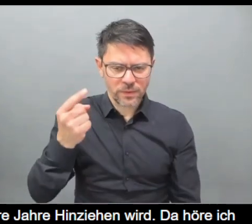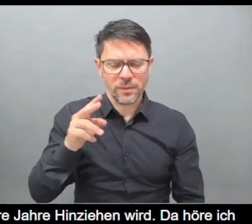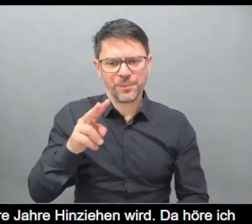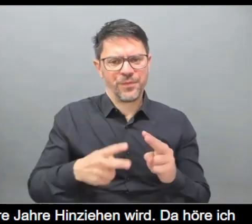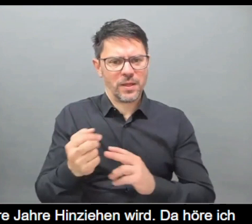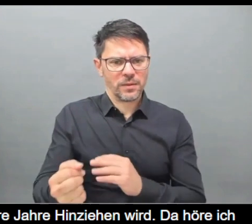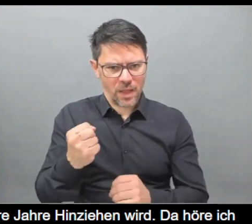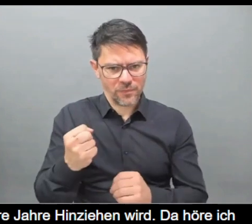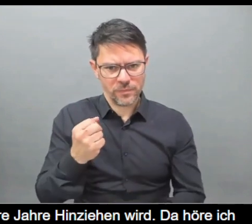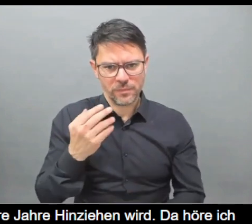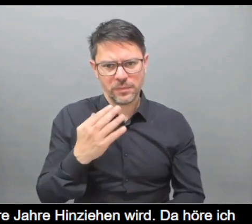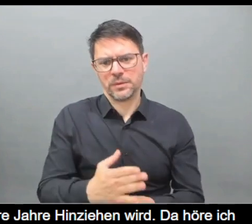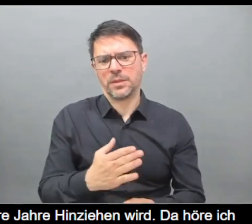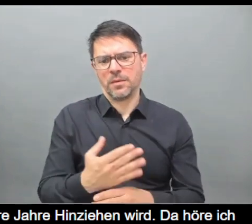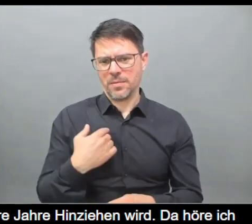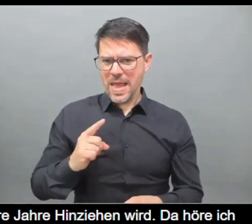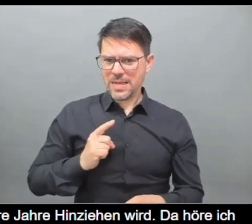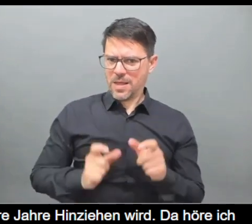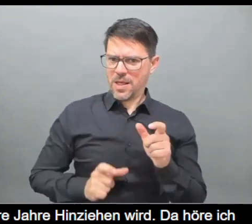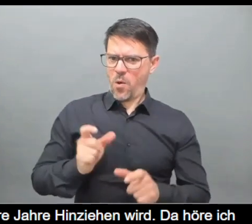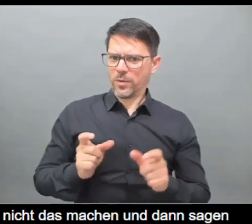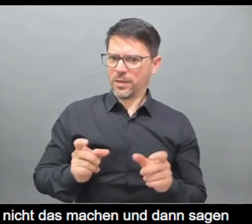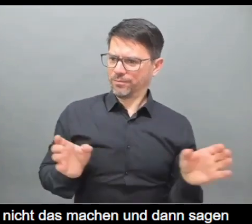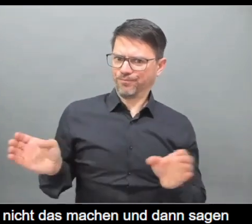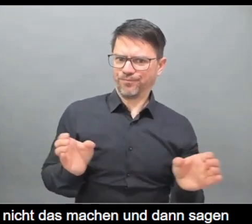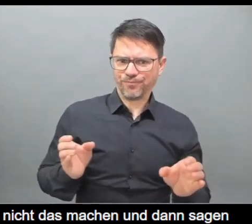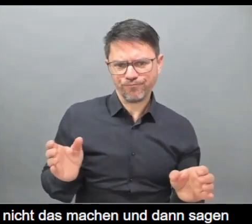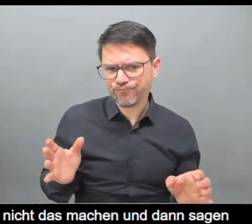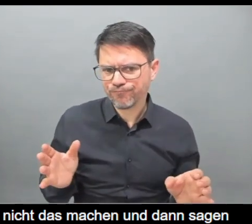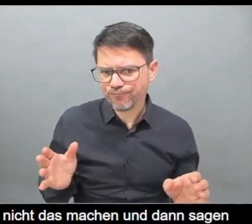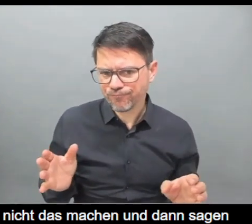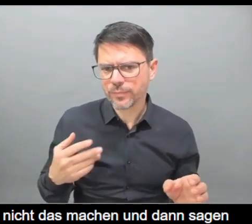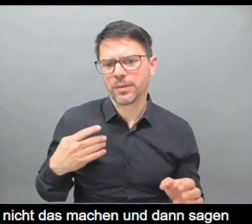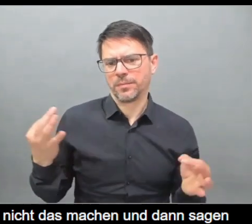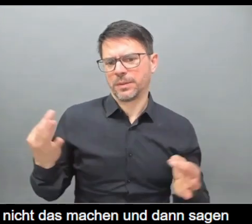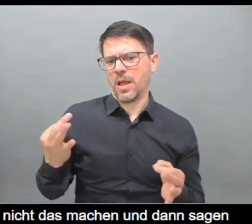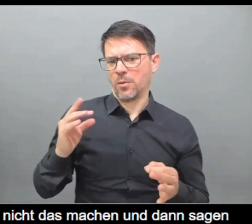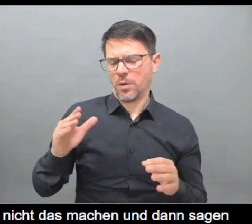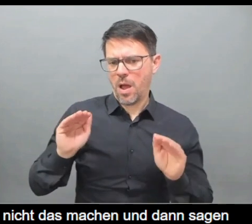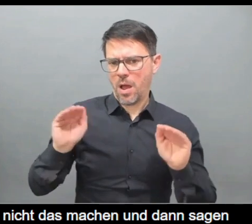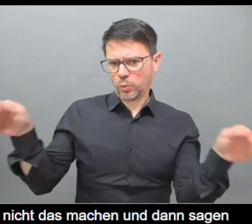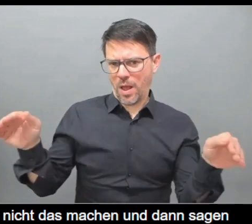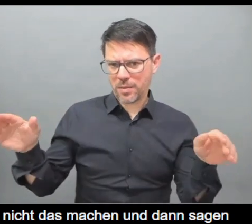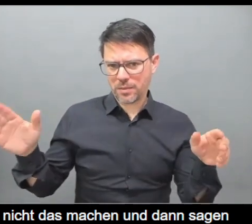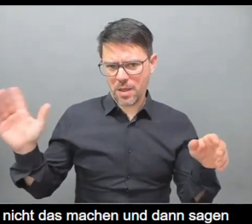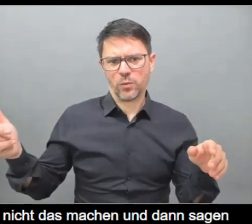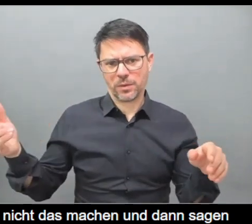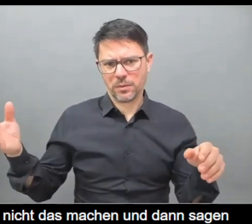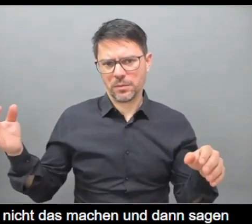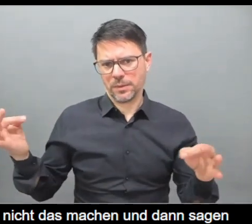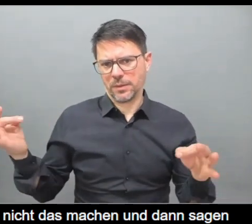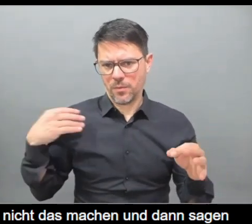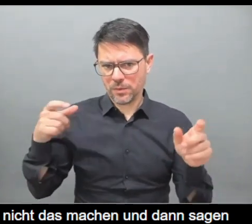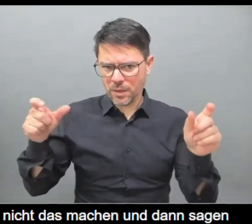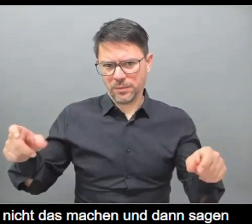Kreisen wirklich sehr begrüßt. Und dazu gehört natürlich auch, dass wir schneller und besser werden in den Verfahren. Deswegen ist es gut, dass diese zentrale Stelle für